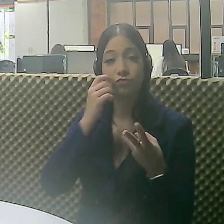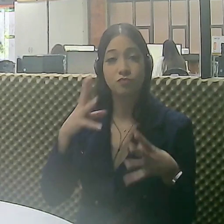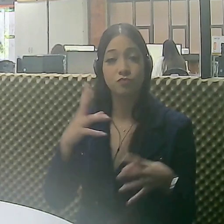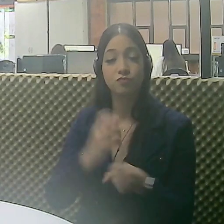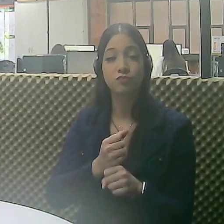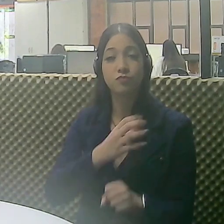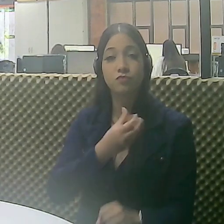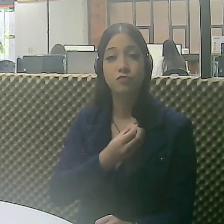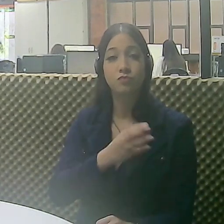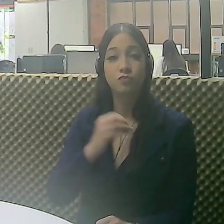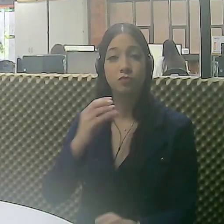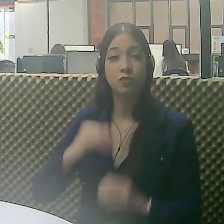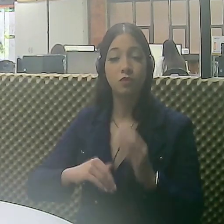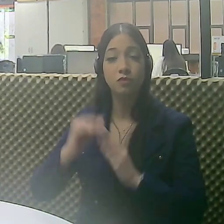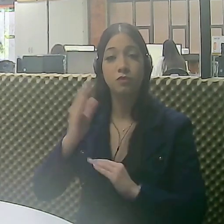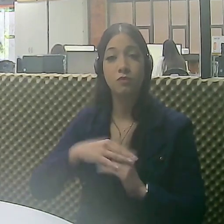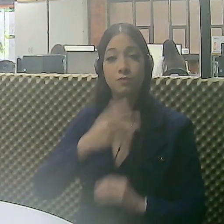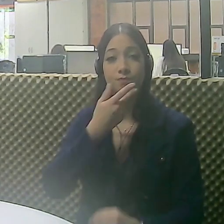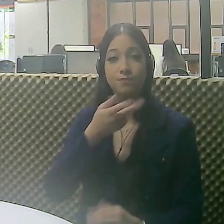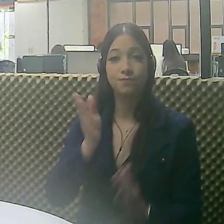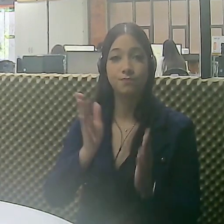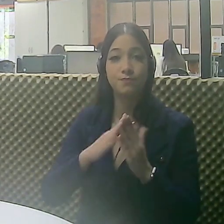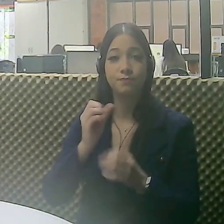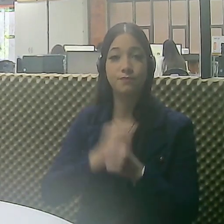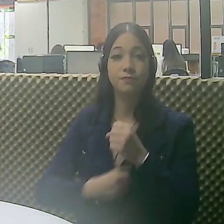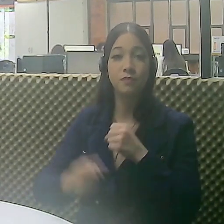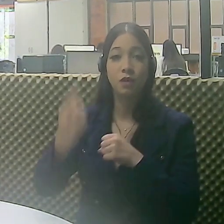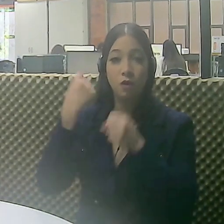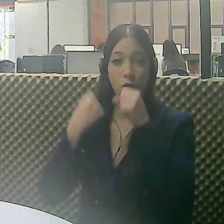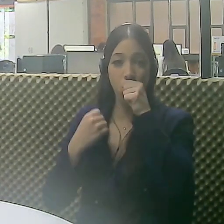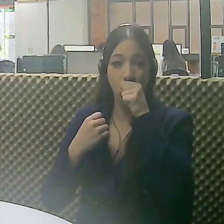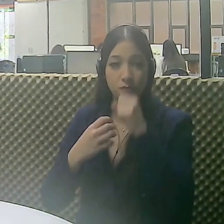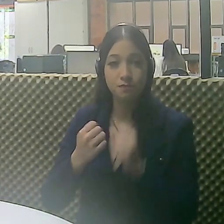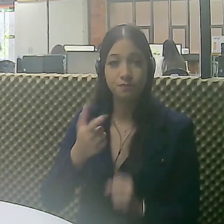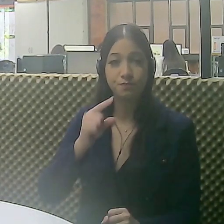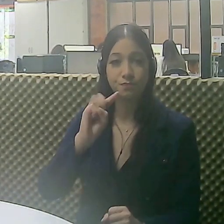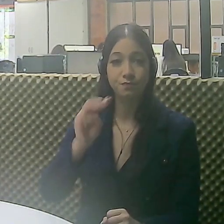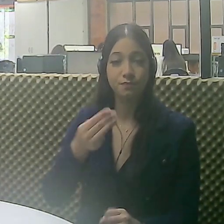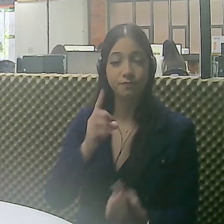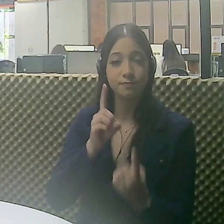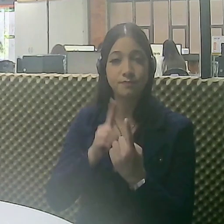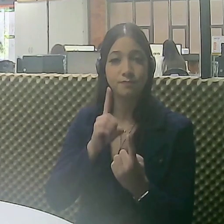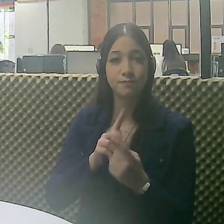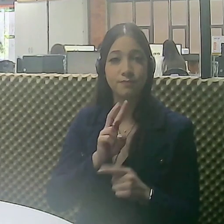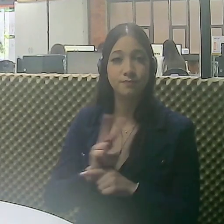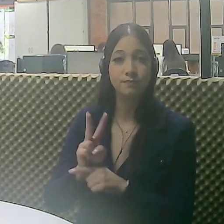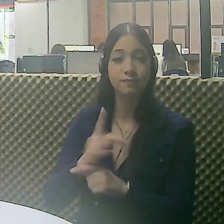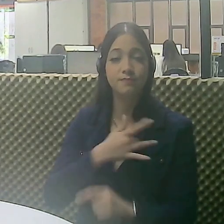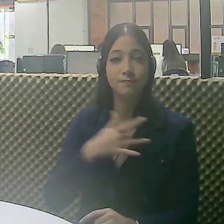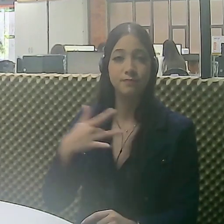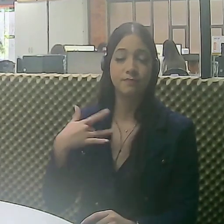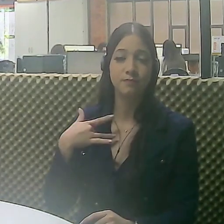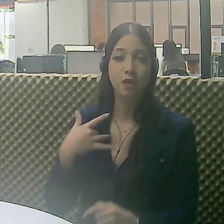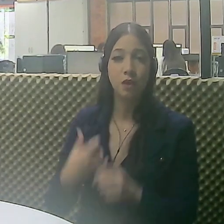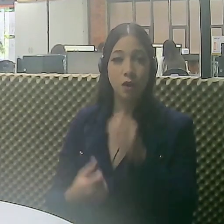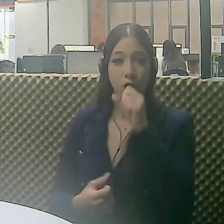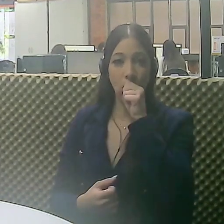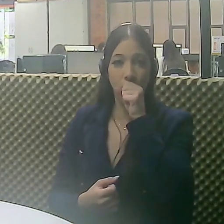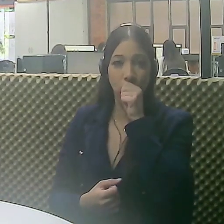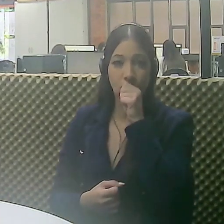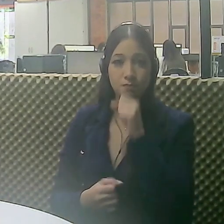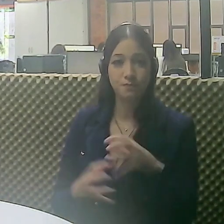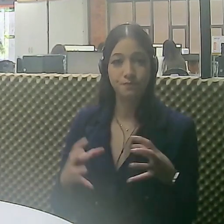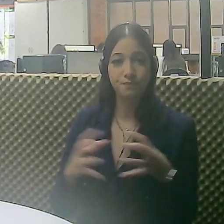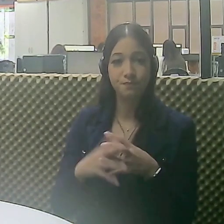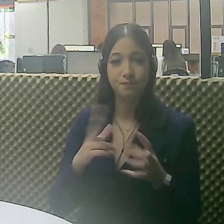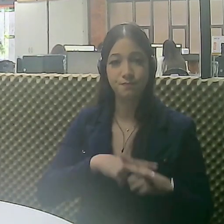600 profissionais, que só de visitas domiciliares no ano passado foram quase 1 milhão de atendimentos para cuidar da nossa saúde. Agora, para essa turma aqui